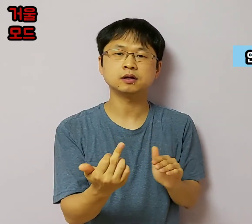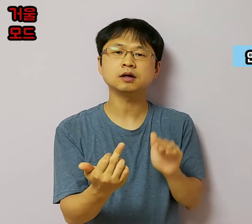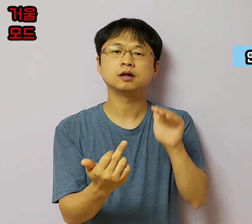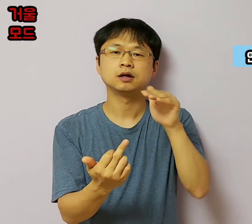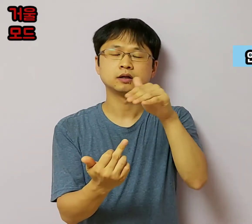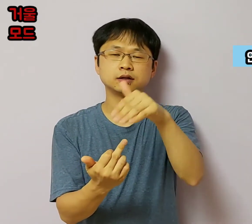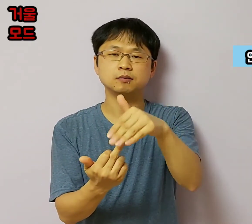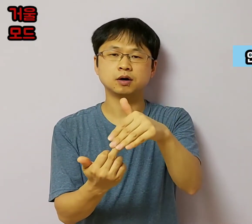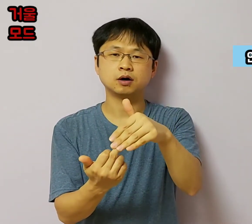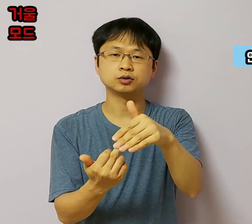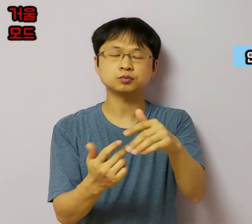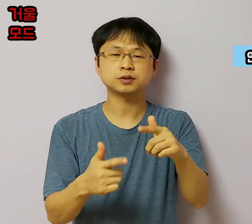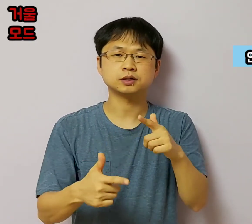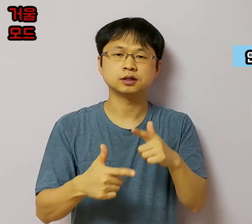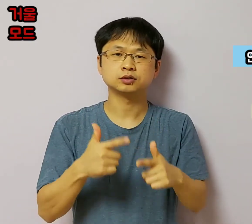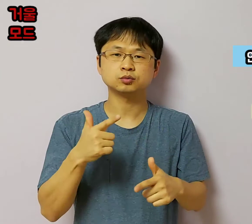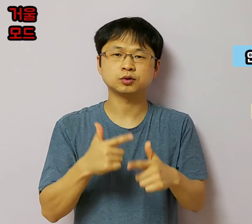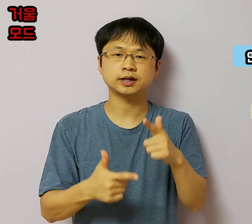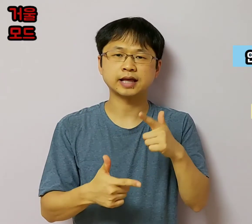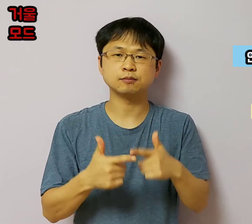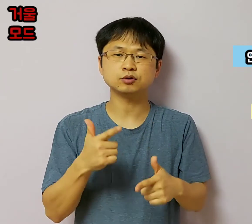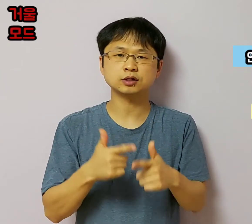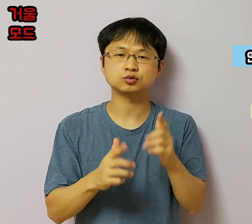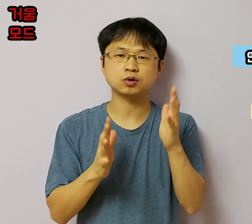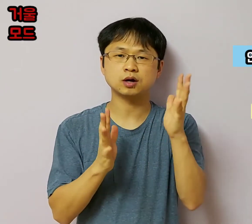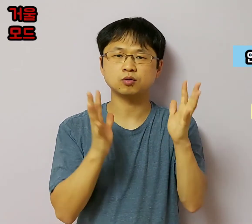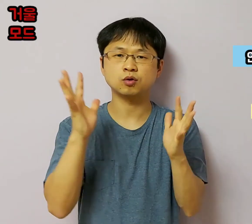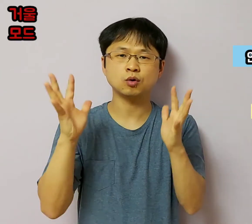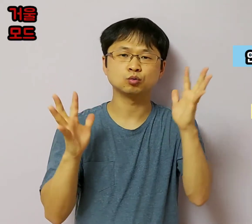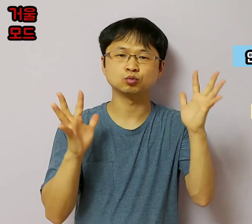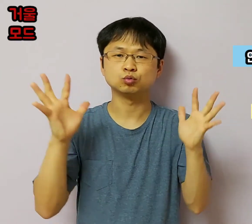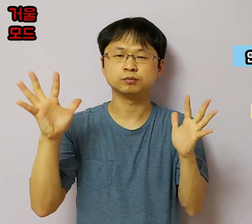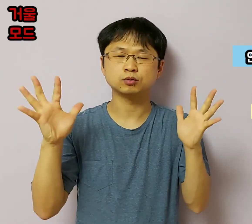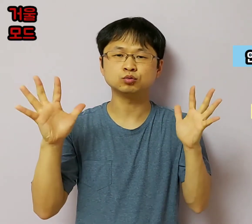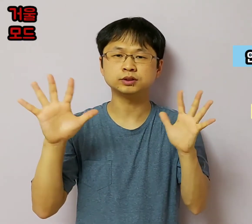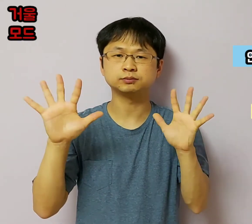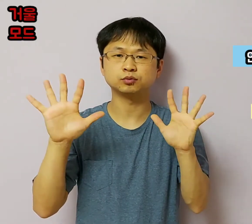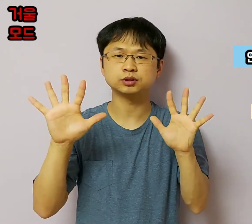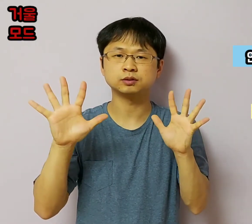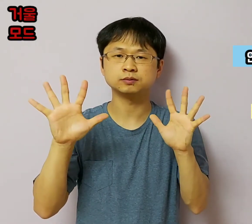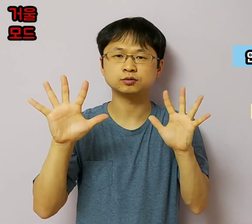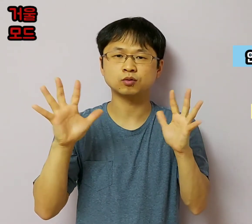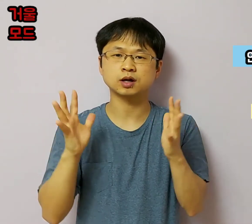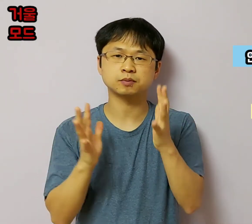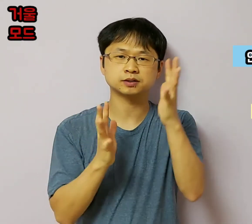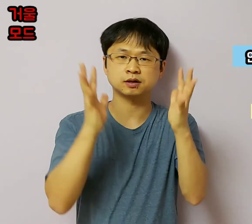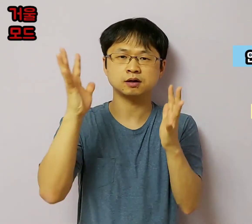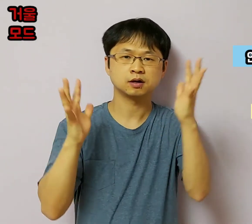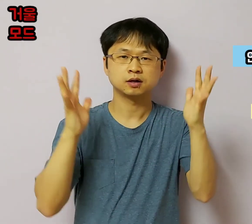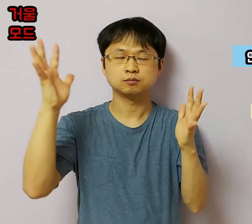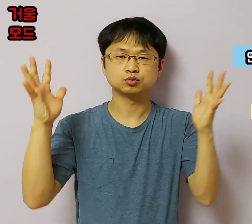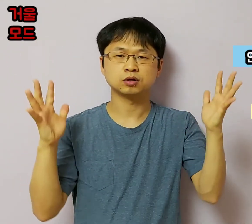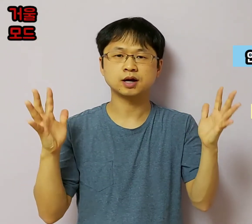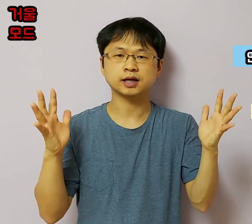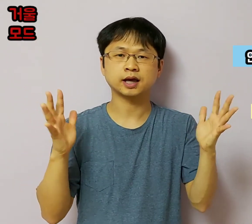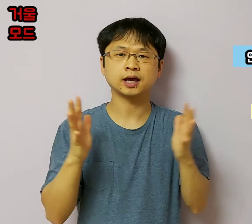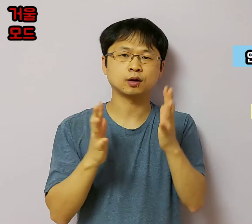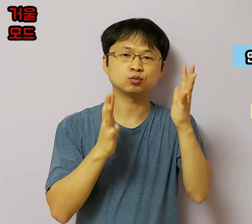언덕을 넘어 숲길을 숲 원래 나무라는 수하고 막 우거진 모습 손가락 펴서 무성하게